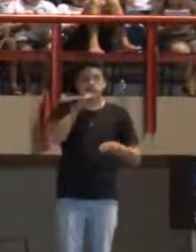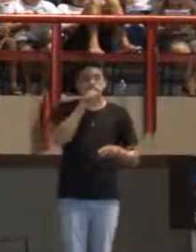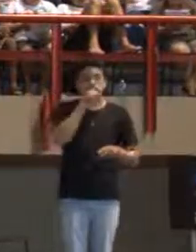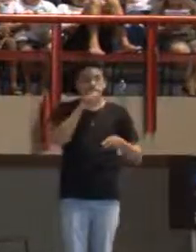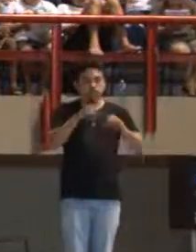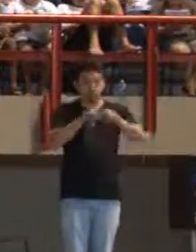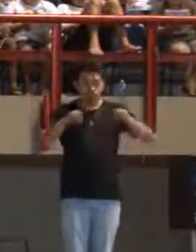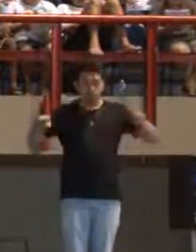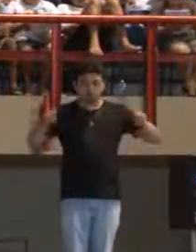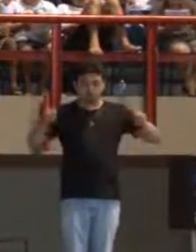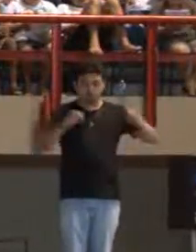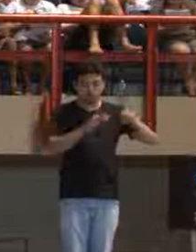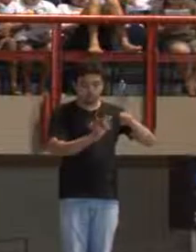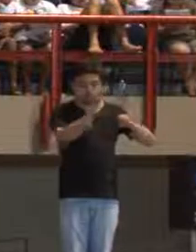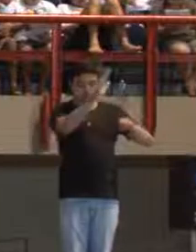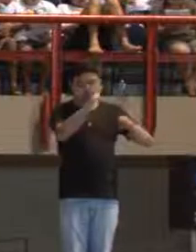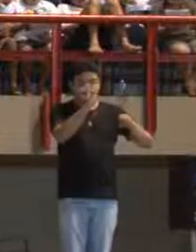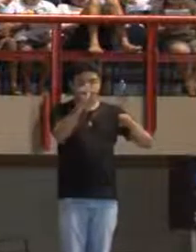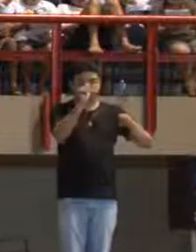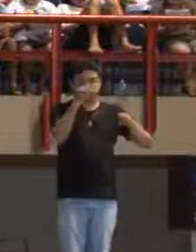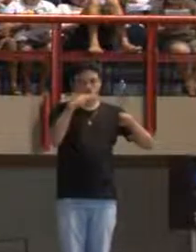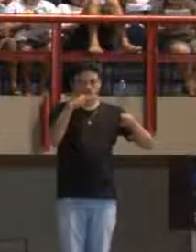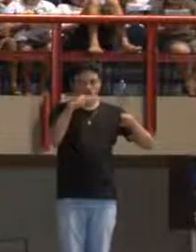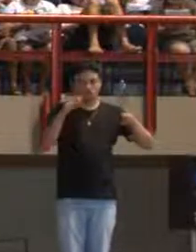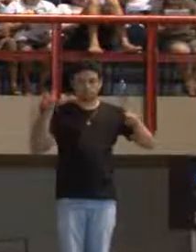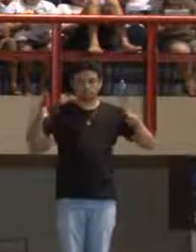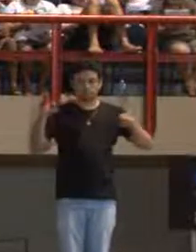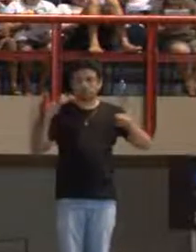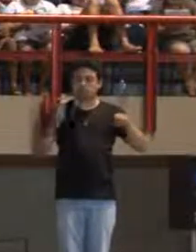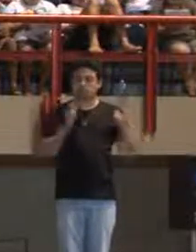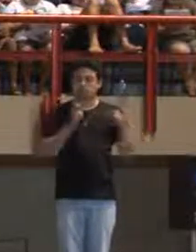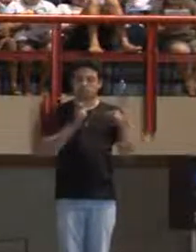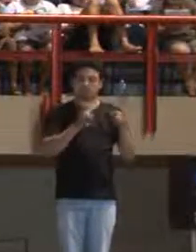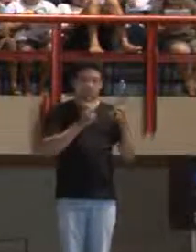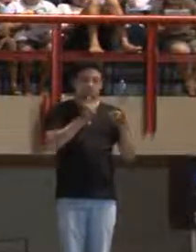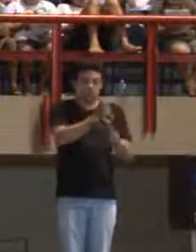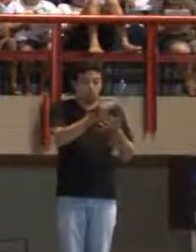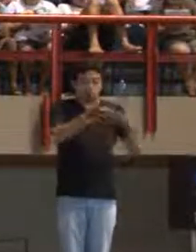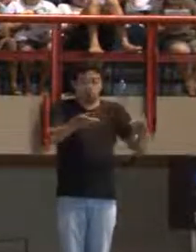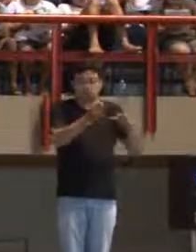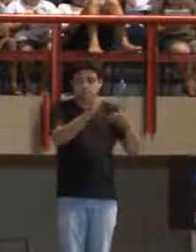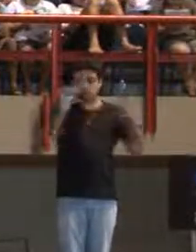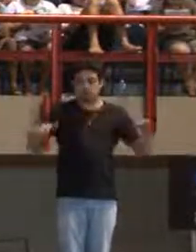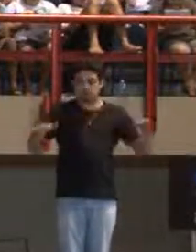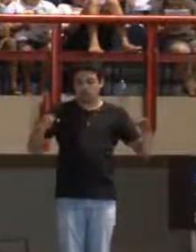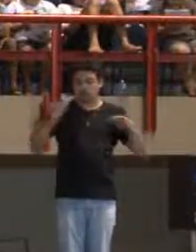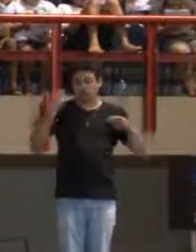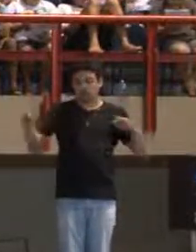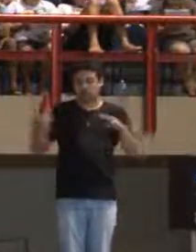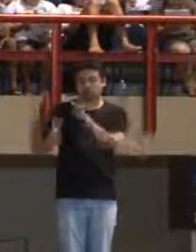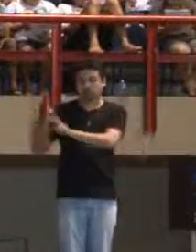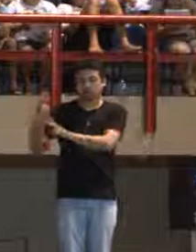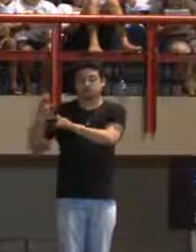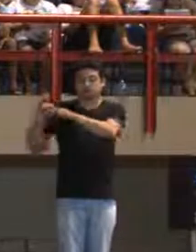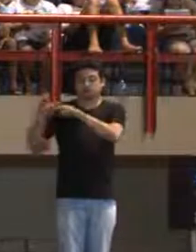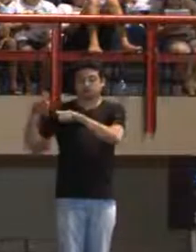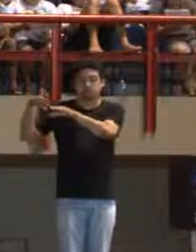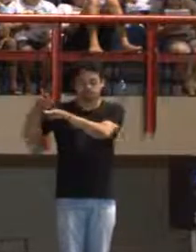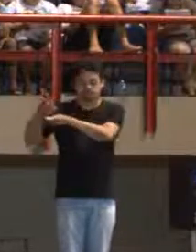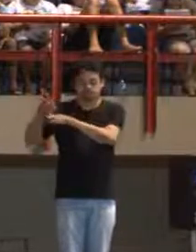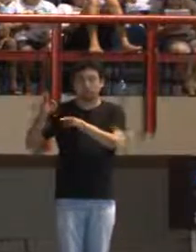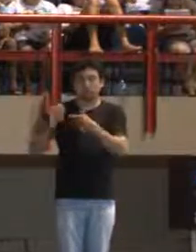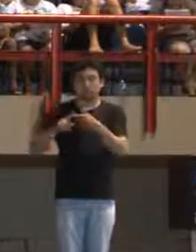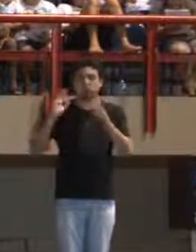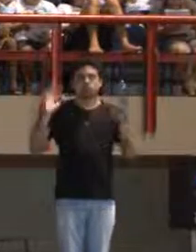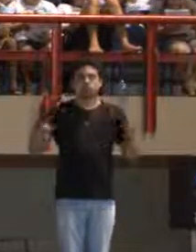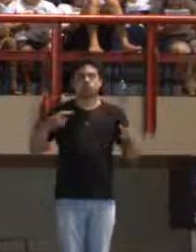são mais baixos que os de gasolina. Em média, os custos de abastecimento são 1/3 menores do que os de gasolina. Uma